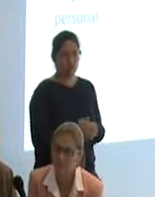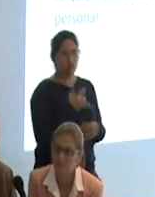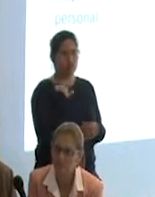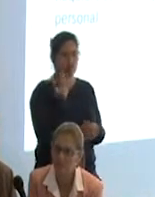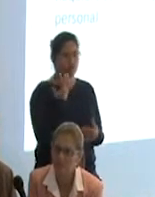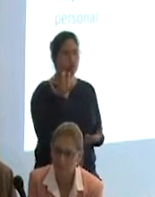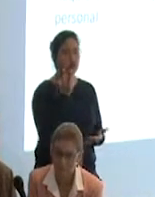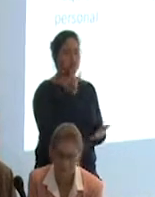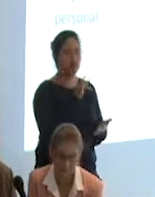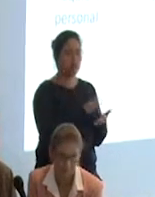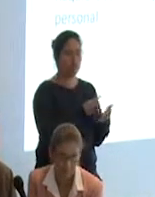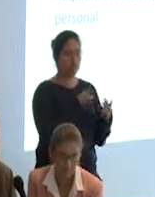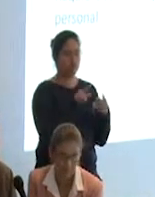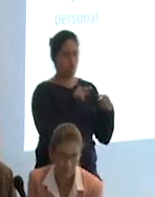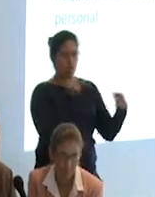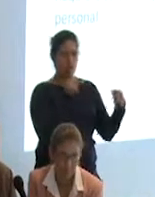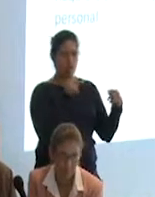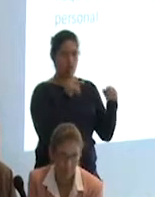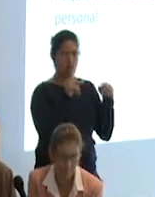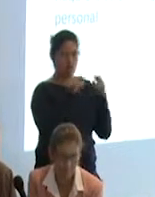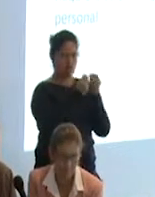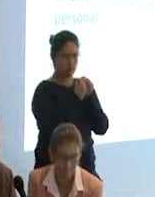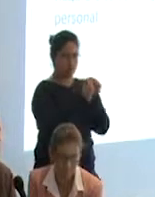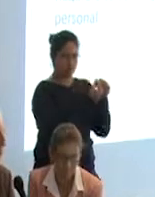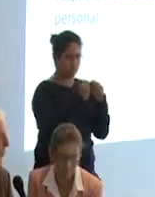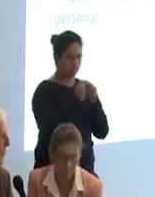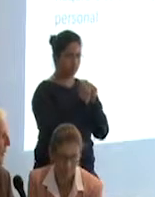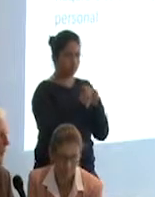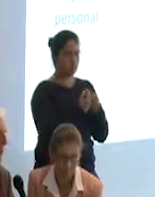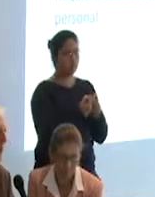Asistí a unos coloquios en los que pude ver que,